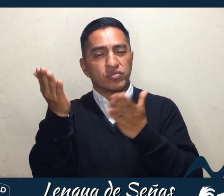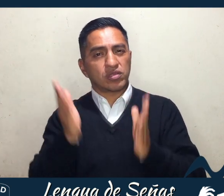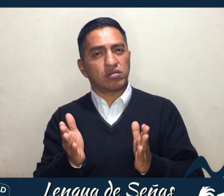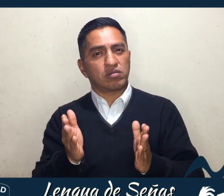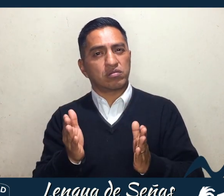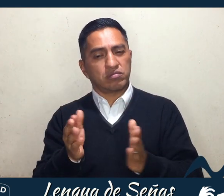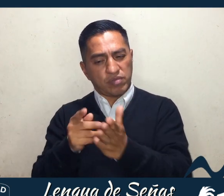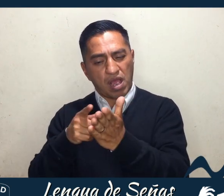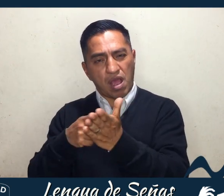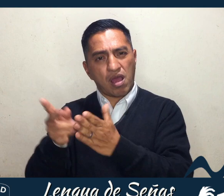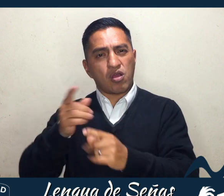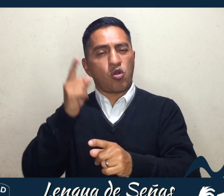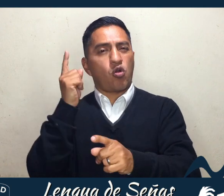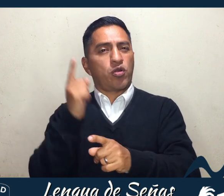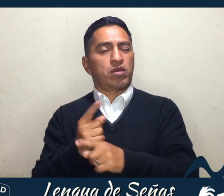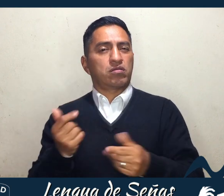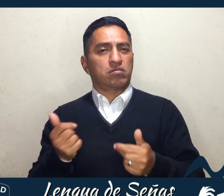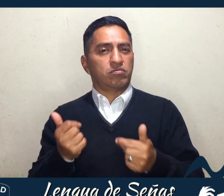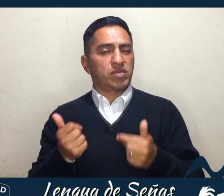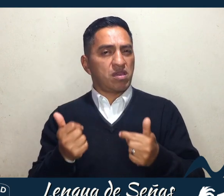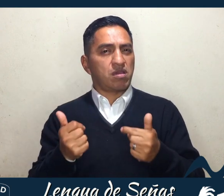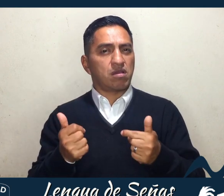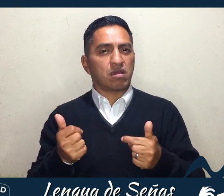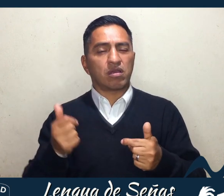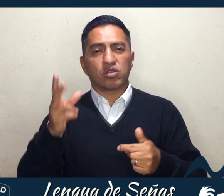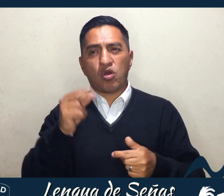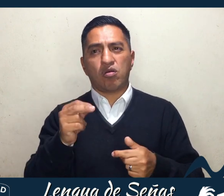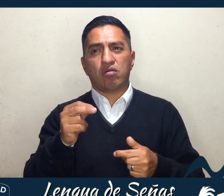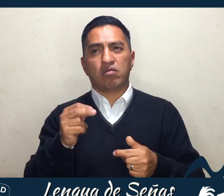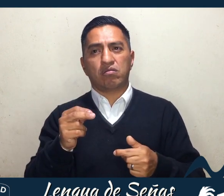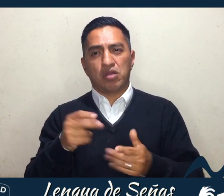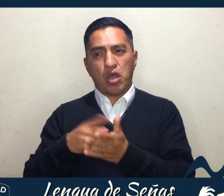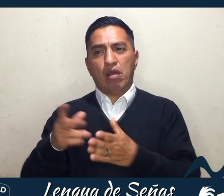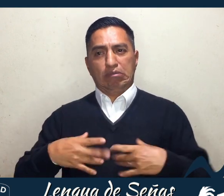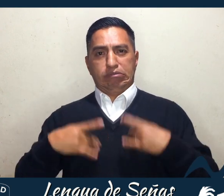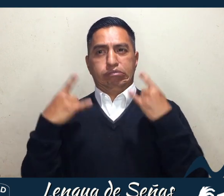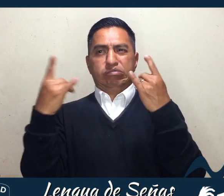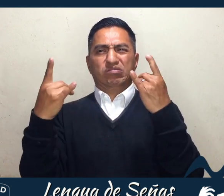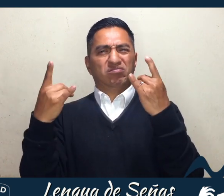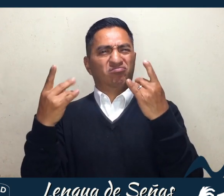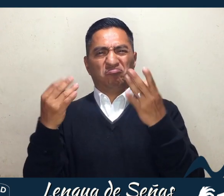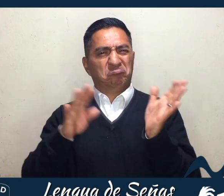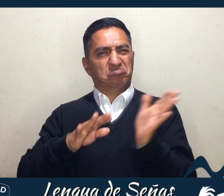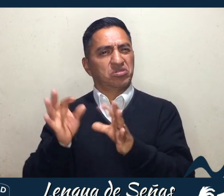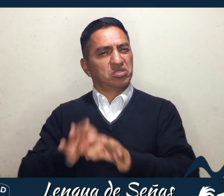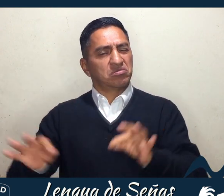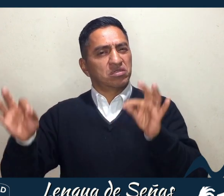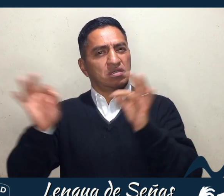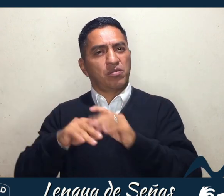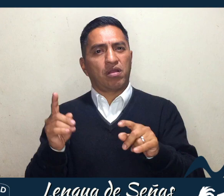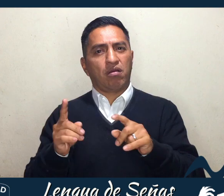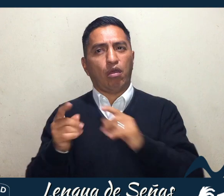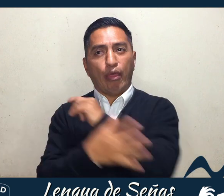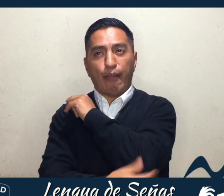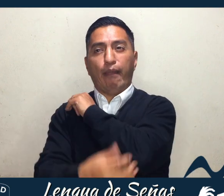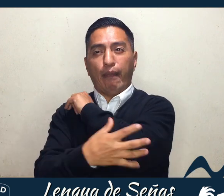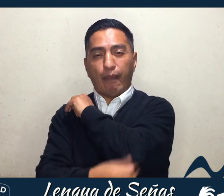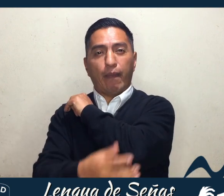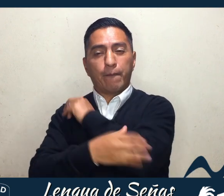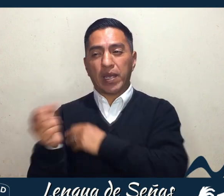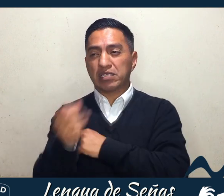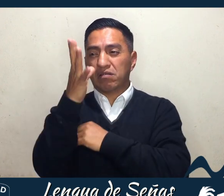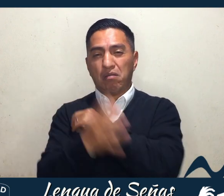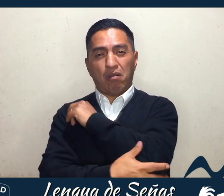un sueldo que sea apropiado, un sueldo que no les enriquezca, pero tampoco los mantenga en una pobreza